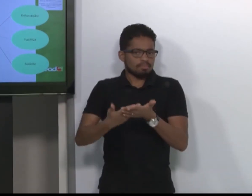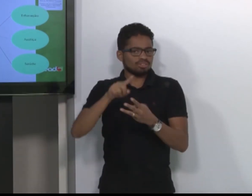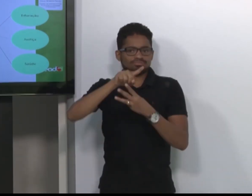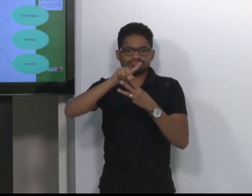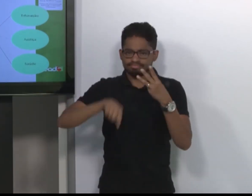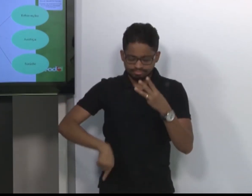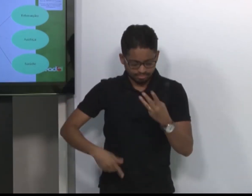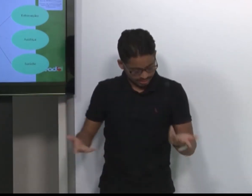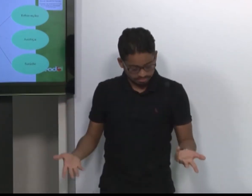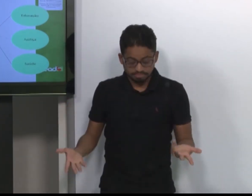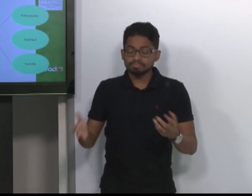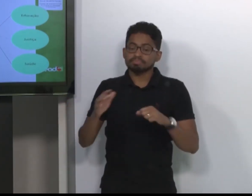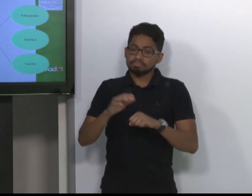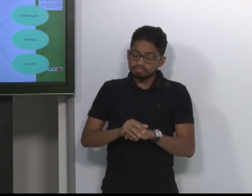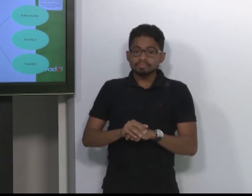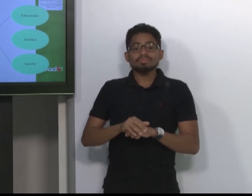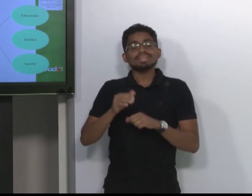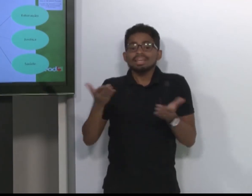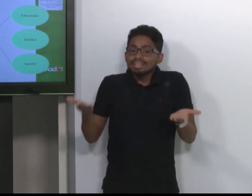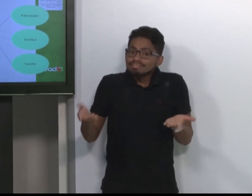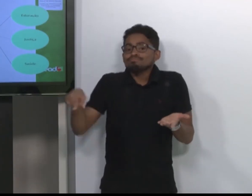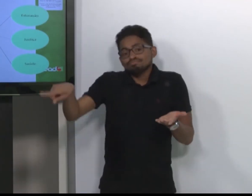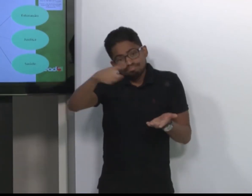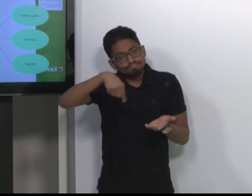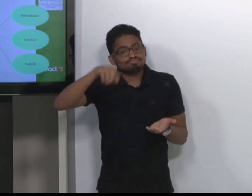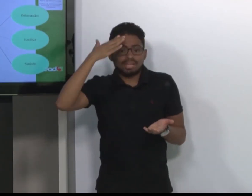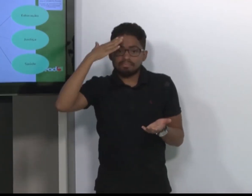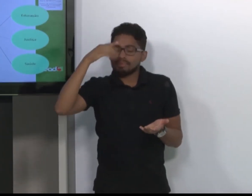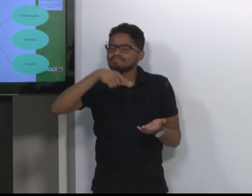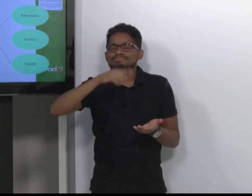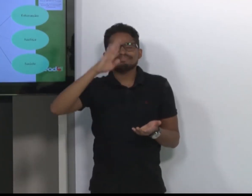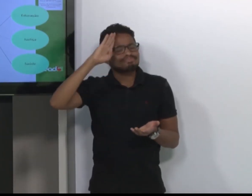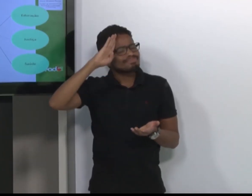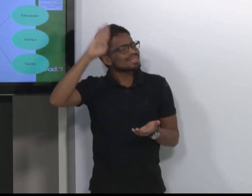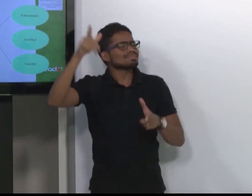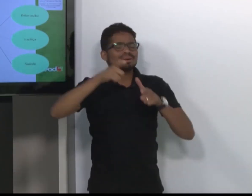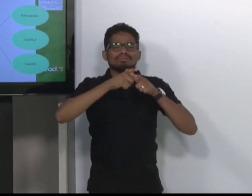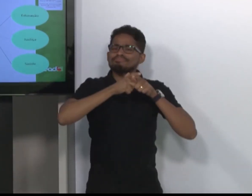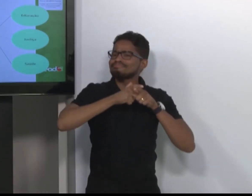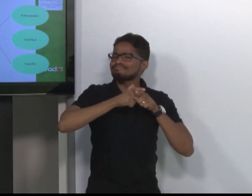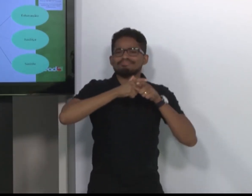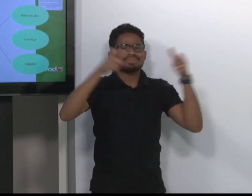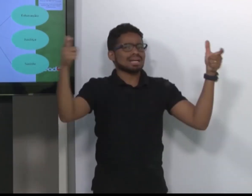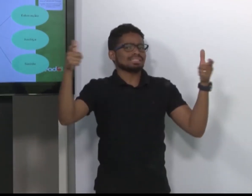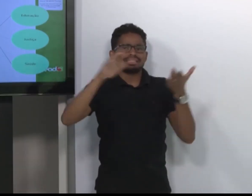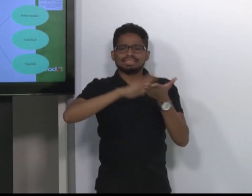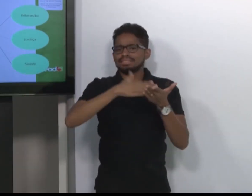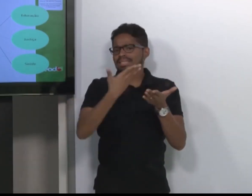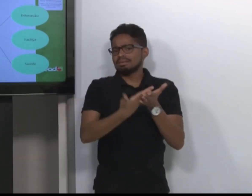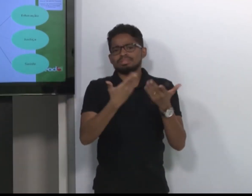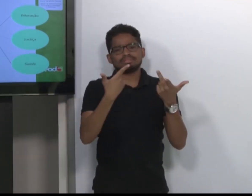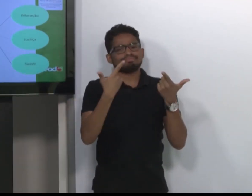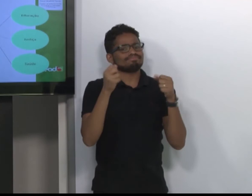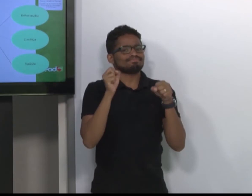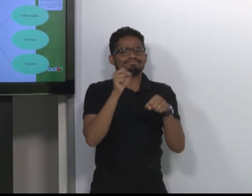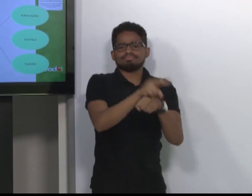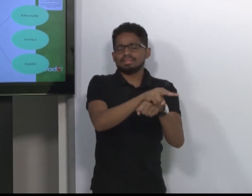Então, vocês já sabem que a maioria dos intérpretes, eles atuam em escolas, no contexto educacional.